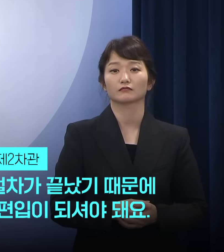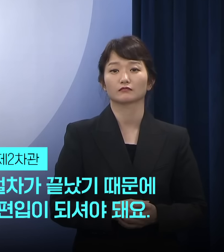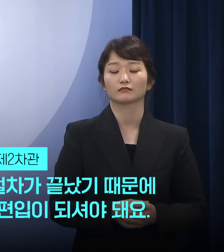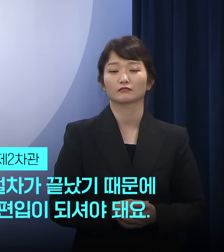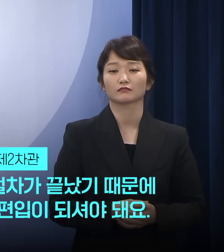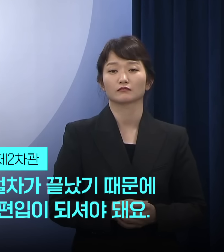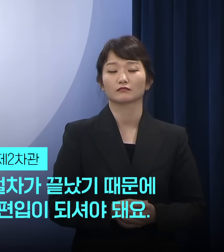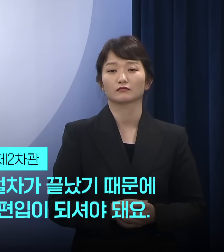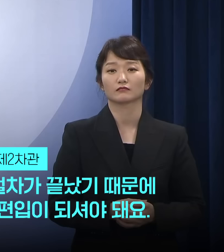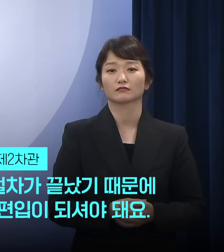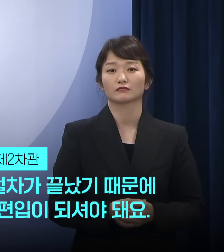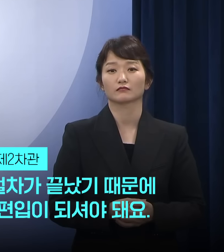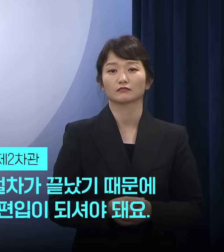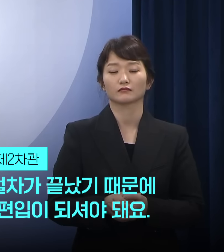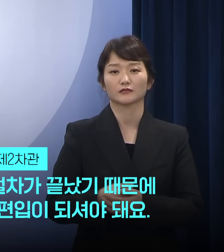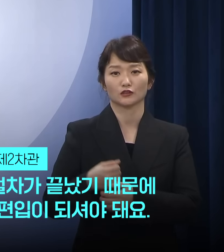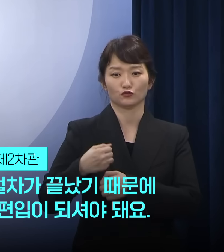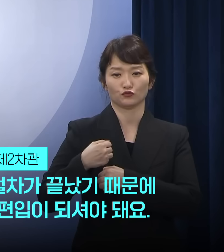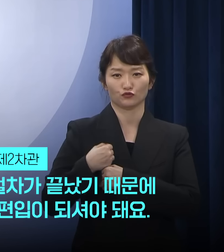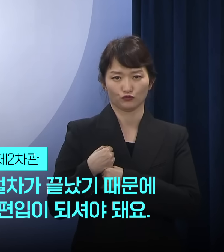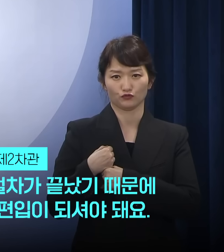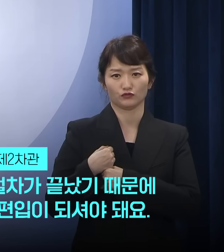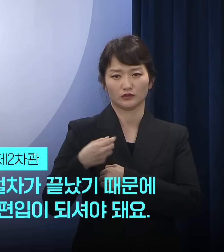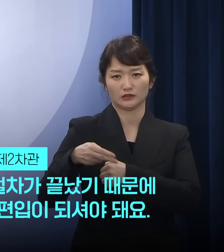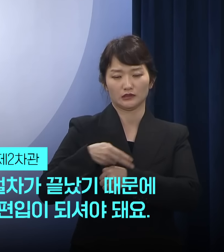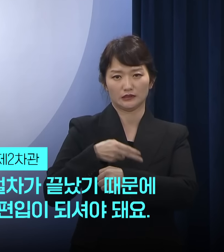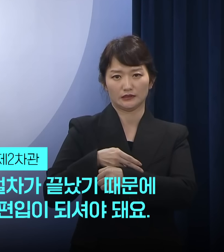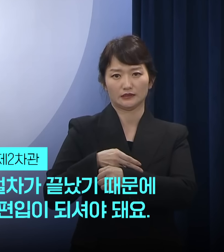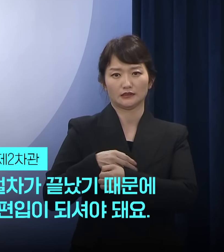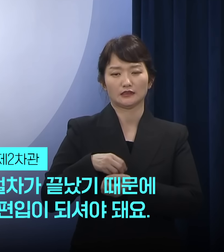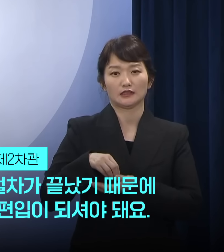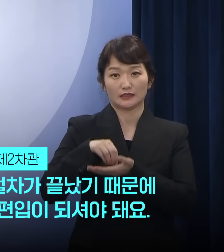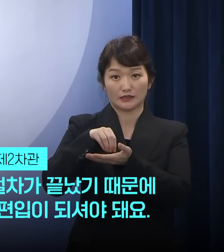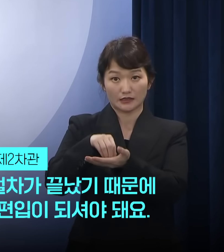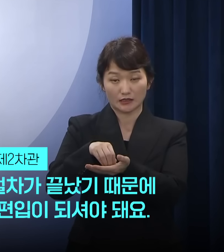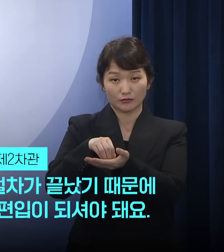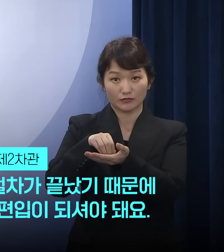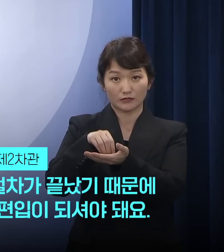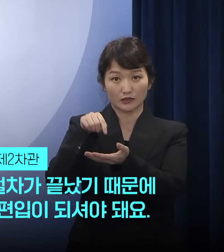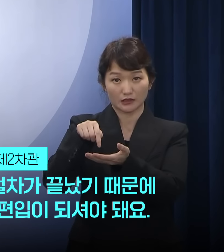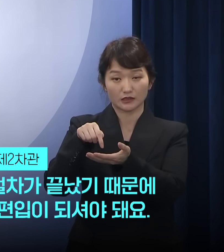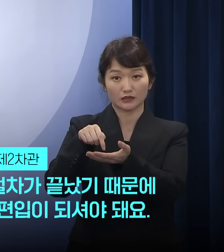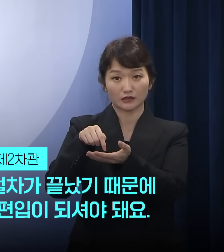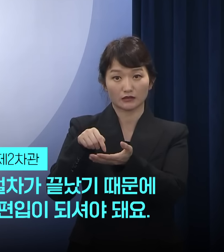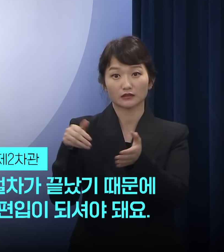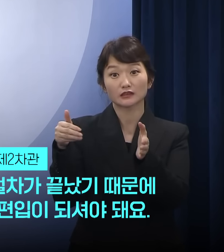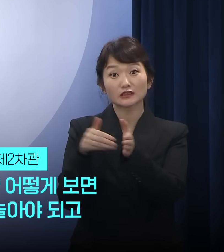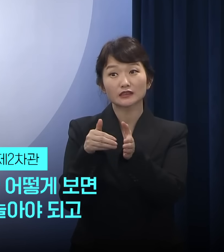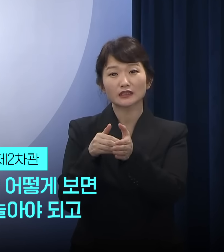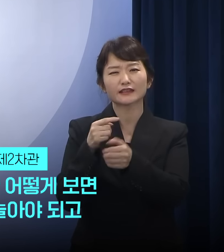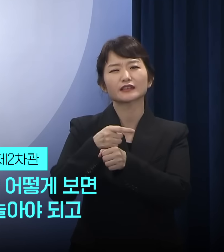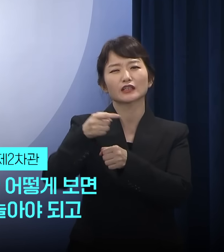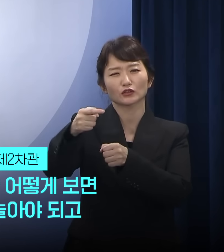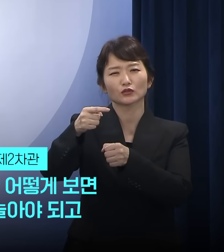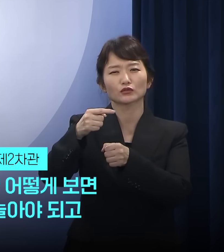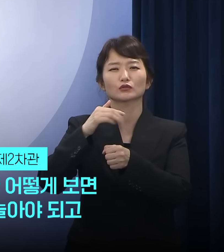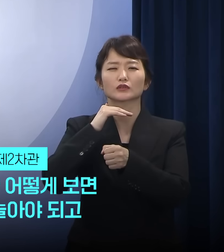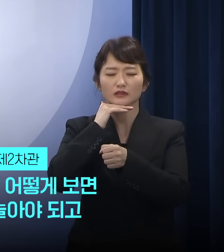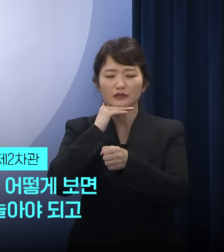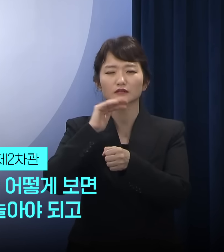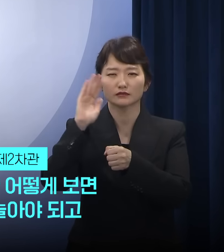의무사관 후보생 이미 절차가 끝났기 때문에 내년도 의무사관 후보생에 또 편입이 되셔야 돼요. 그러니까